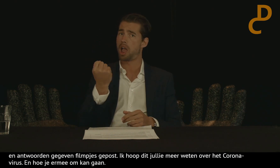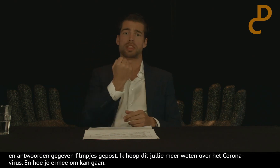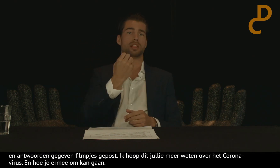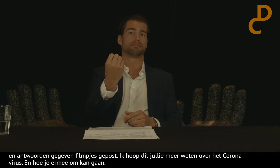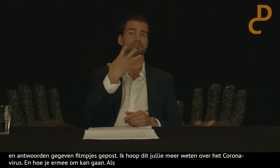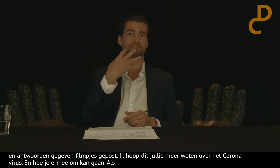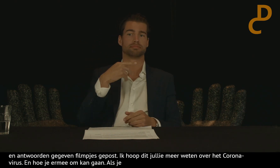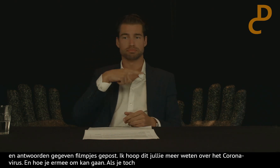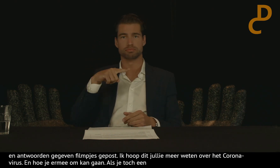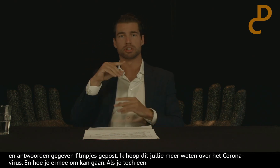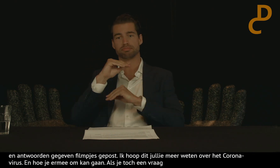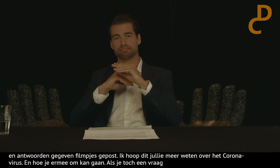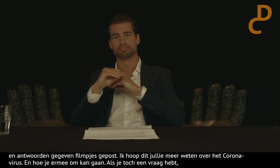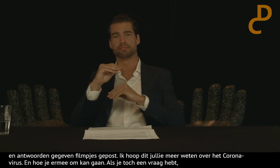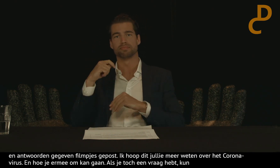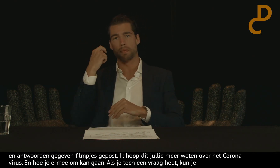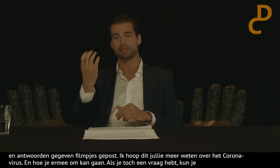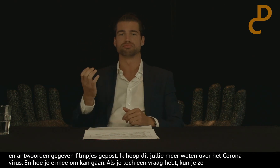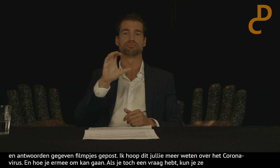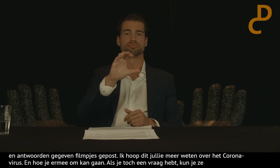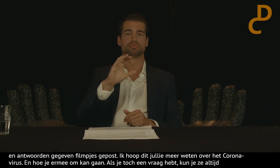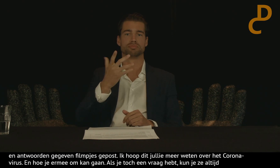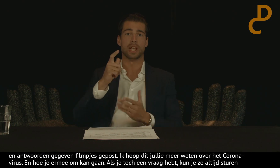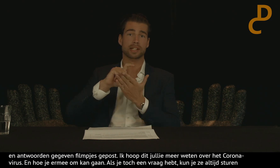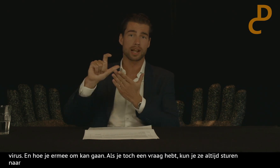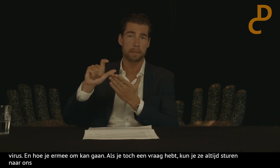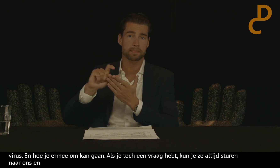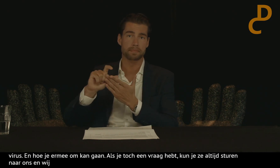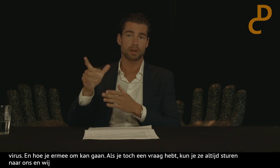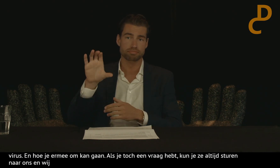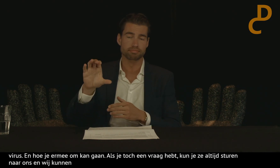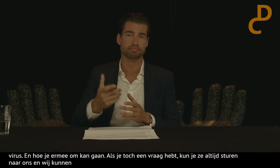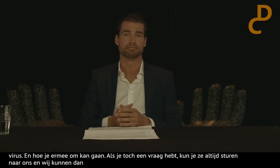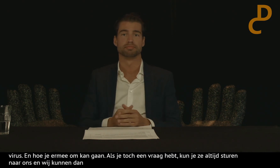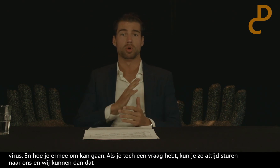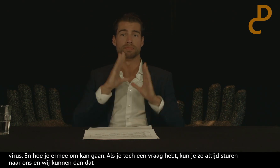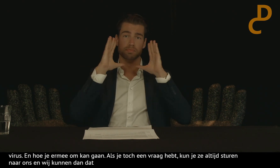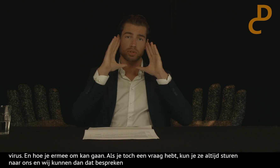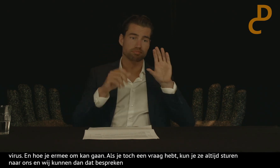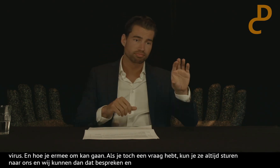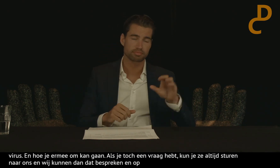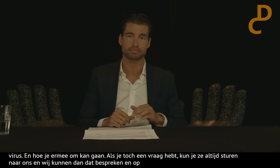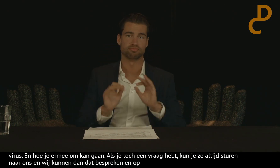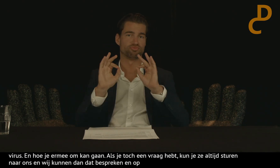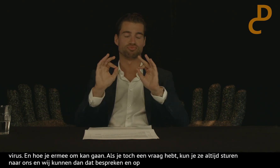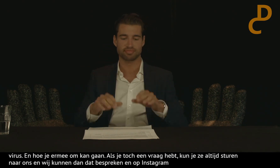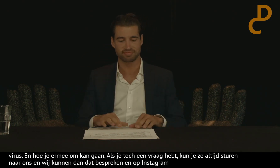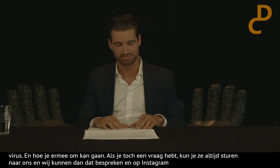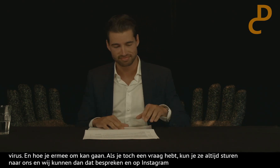hebt, kan je ze altijd sturen naar ons. En wij kunnen dan dat bespreken en op Instagram filmpjes posten of op Facebook.